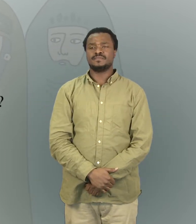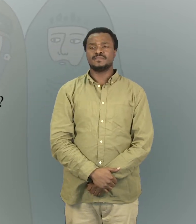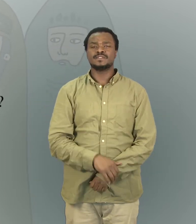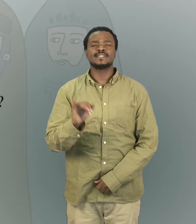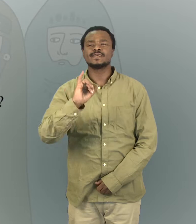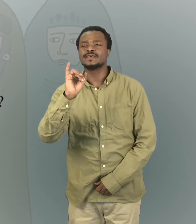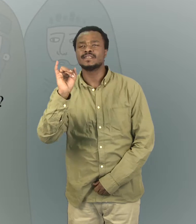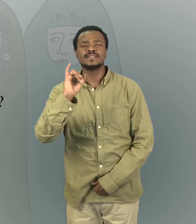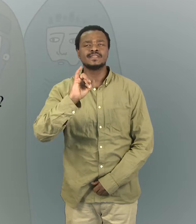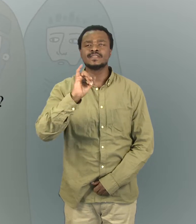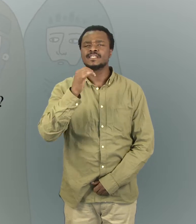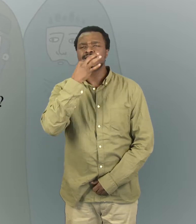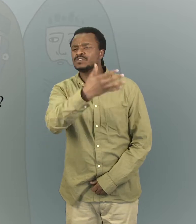qui vous a dit cela